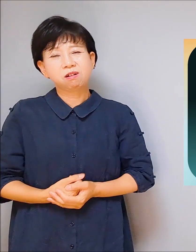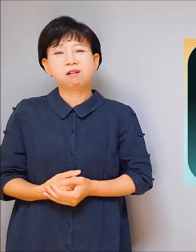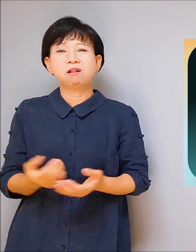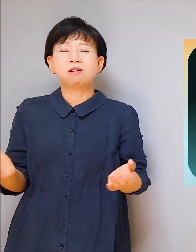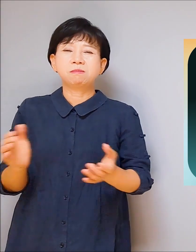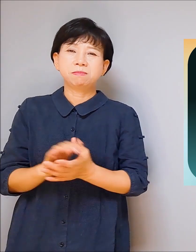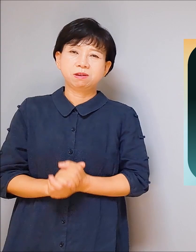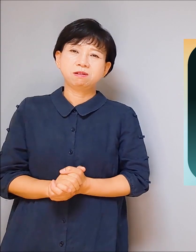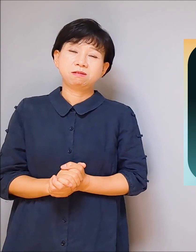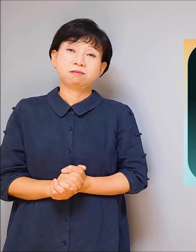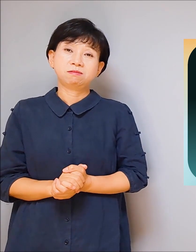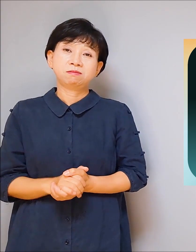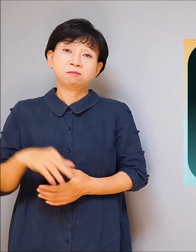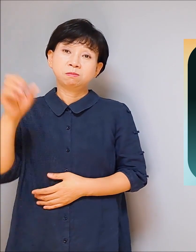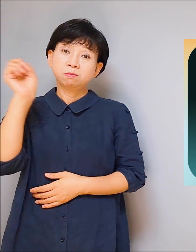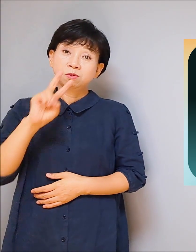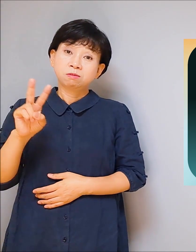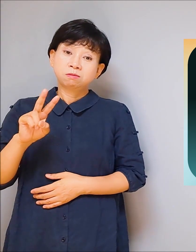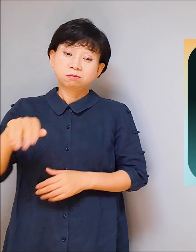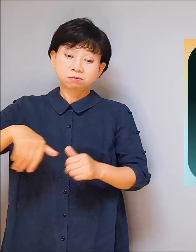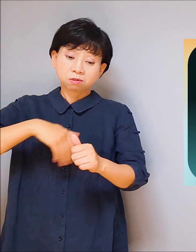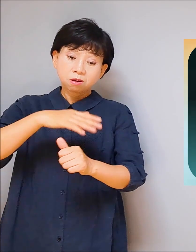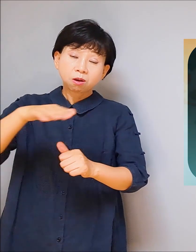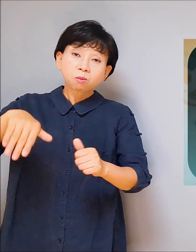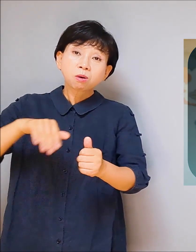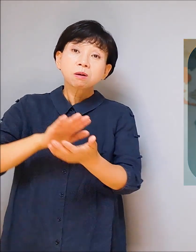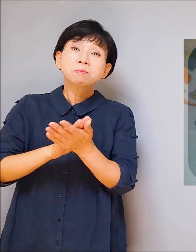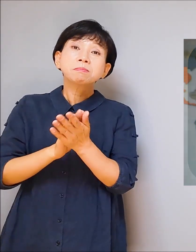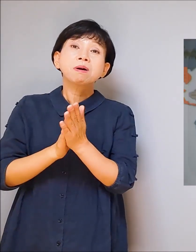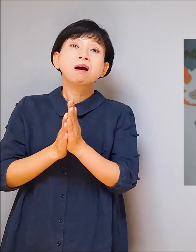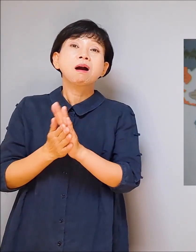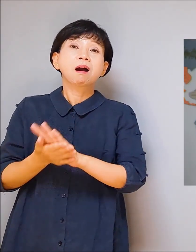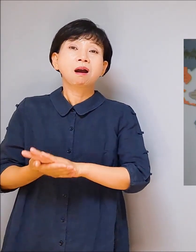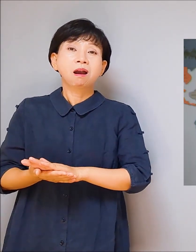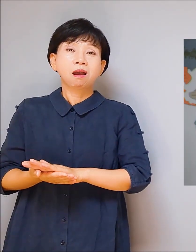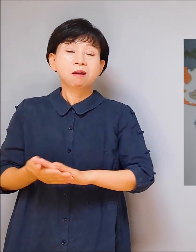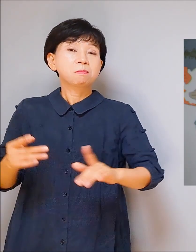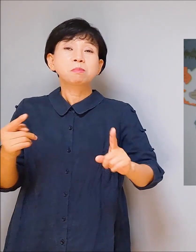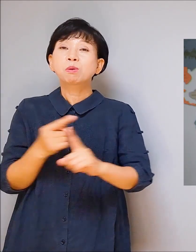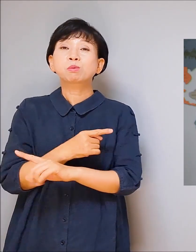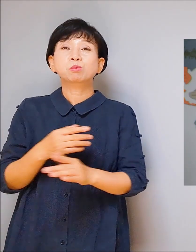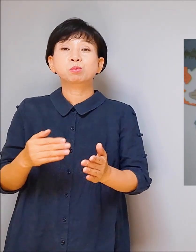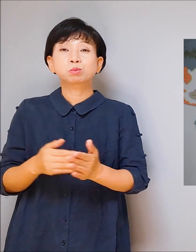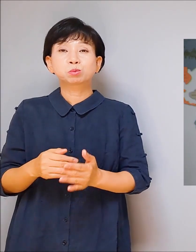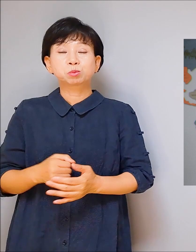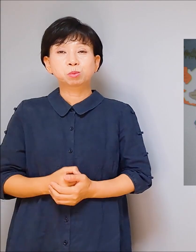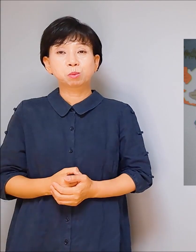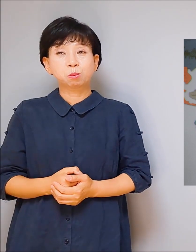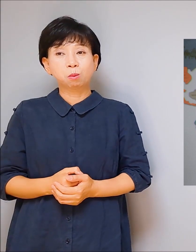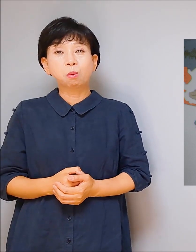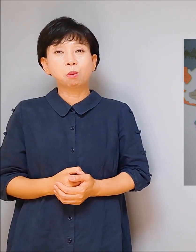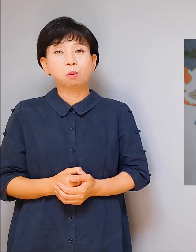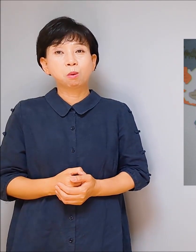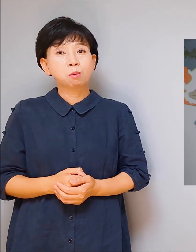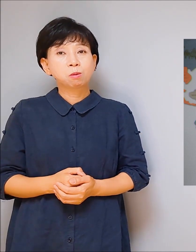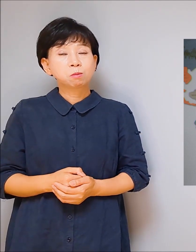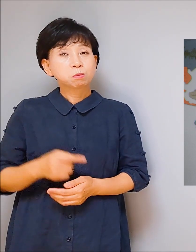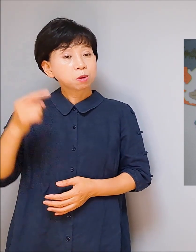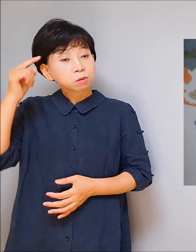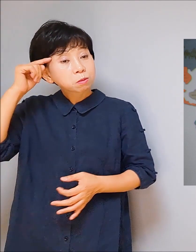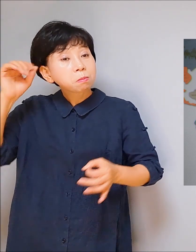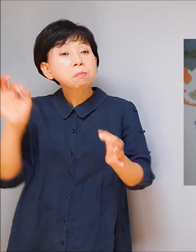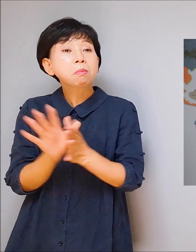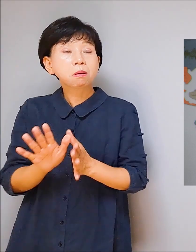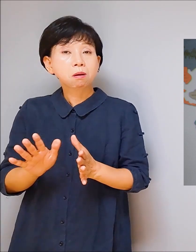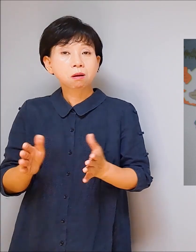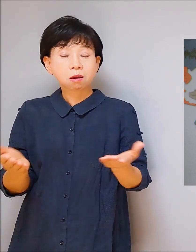아멘. 벼랑간 상황이 완전히 바뀌었습니다. 전혀 예상하지 못한